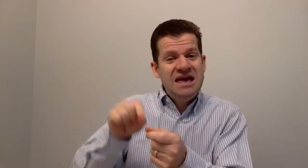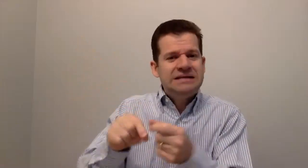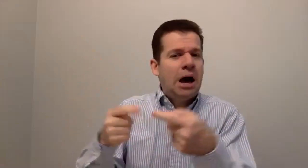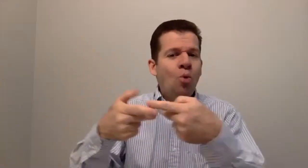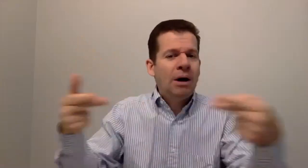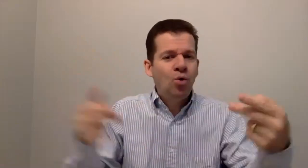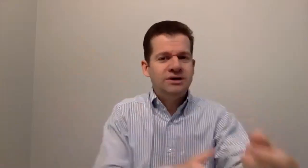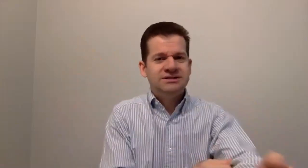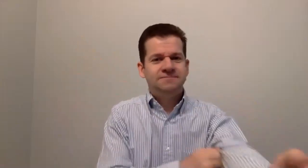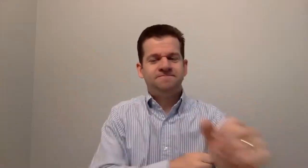fez alguma coisa.